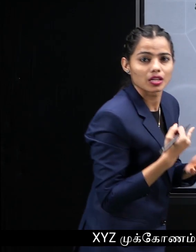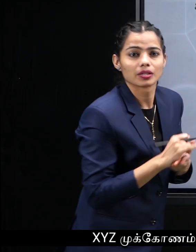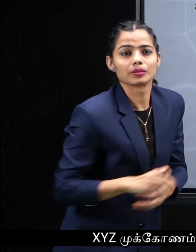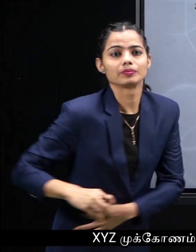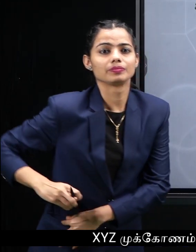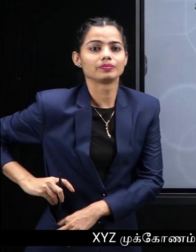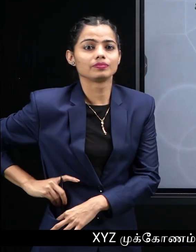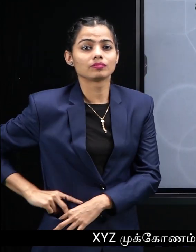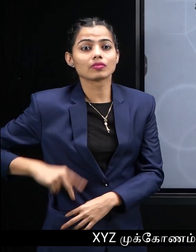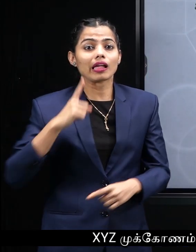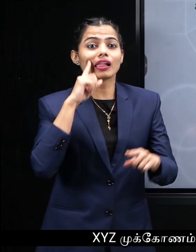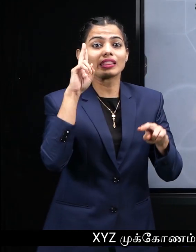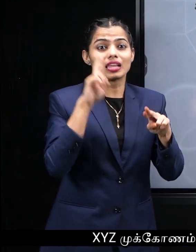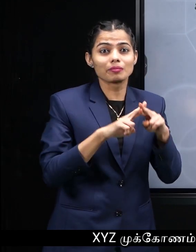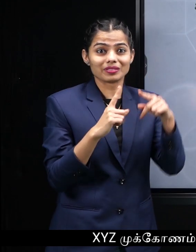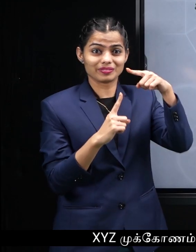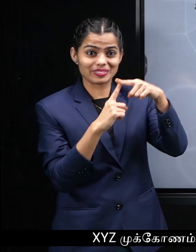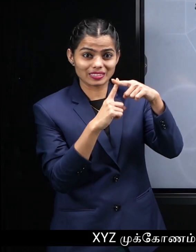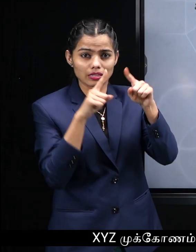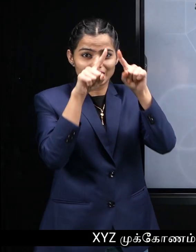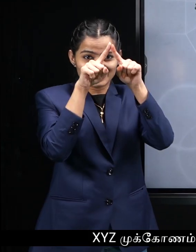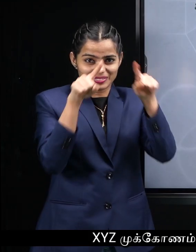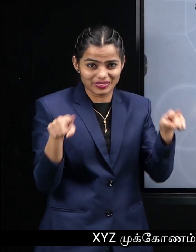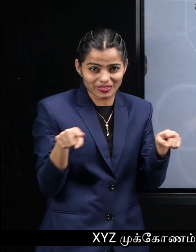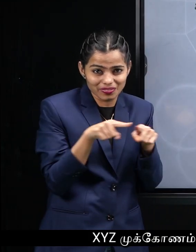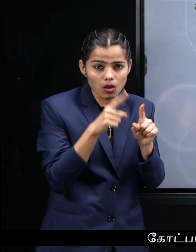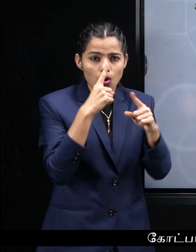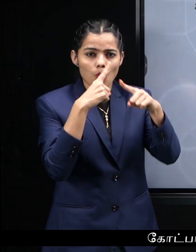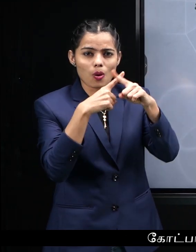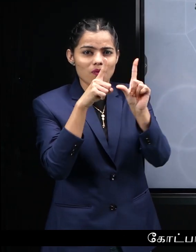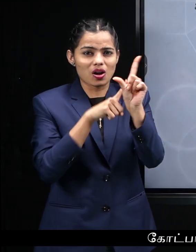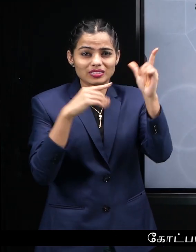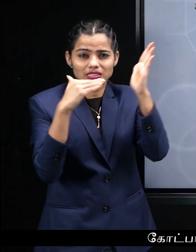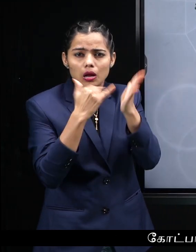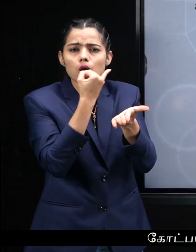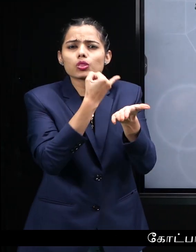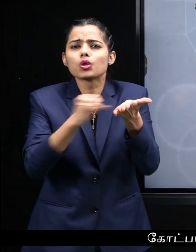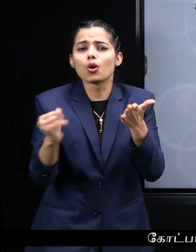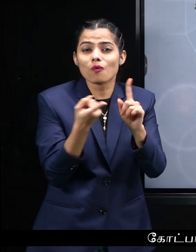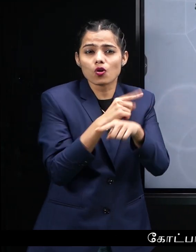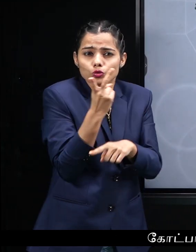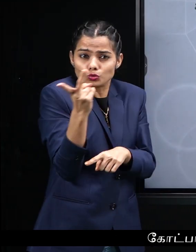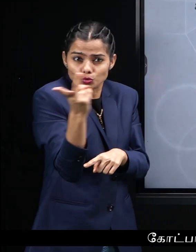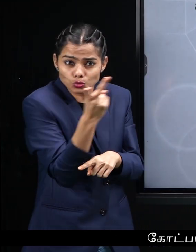XYZ முக்கோணம் இரண்டு செவ்வகங்களிலிருந்தும் அகற்றப்பட்டால் கோட்பாடு 3 படி இரண்டு முக்கோணங்களின்